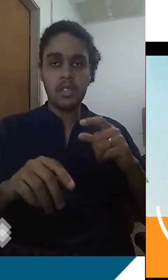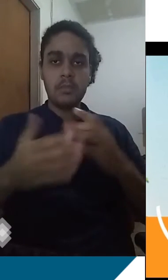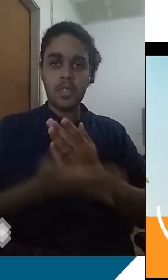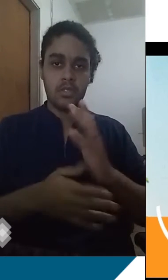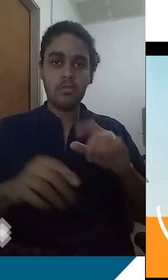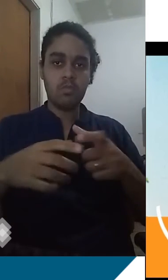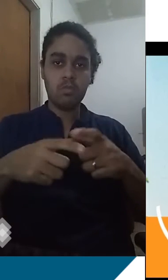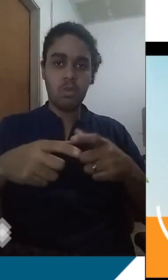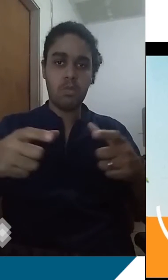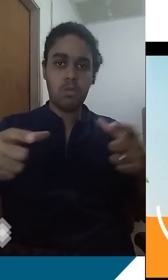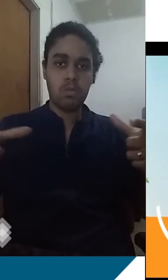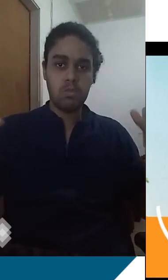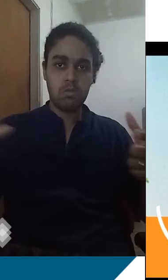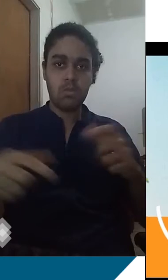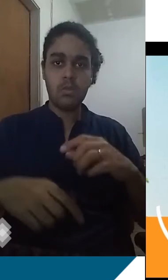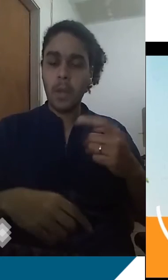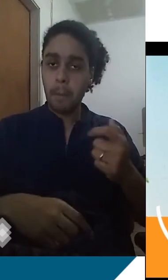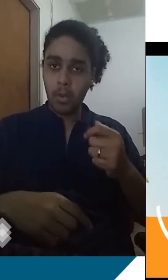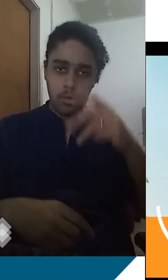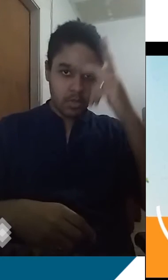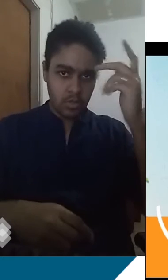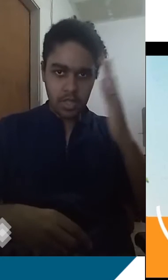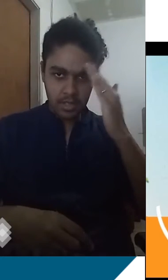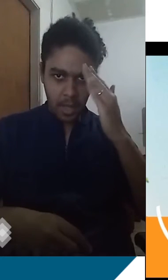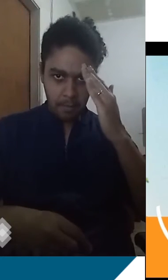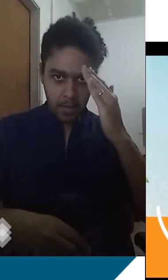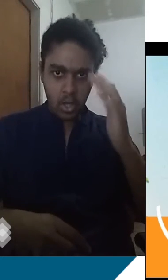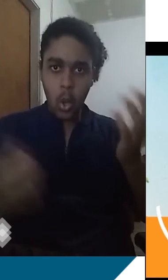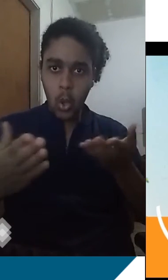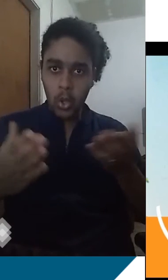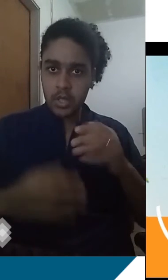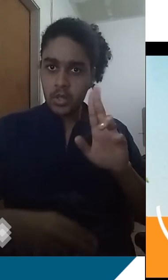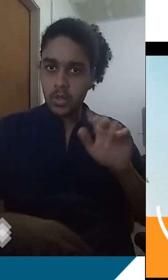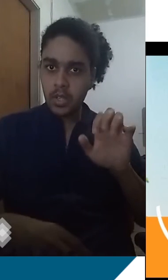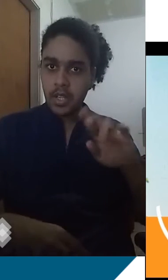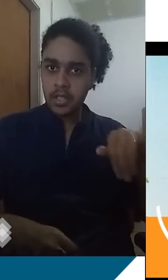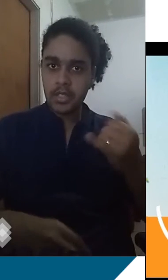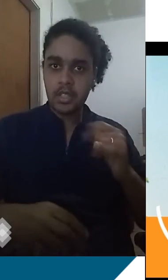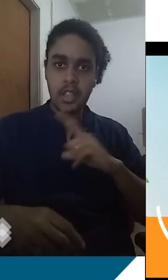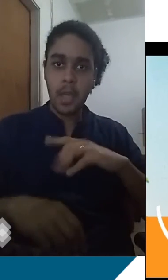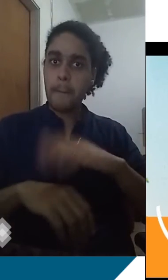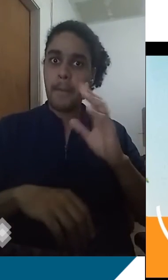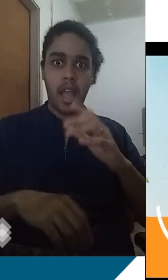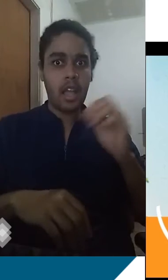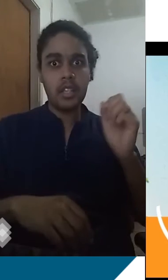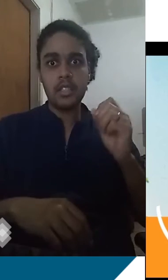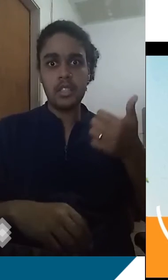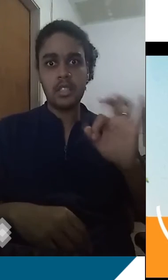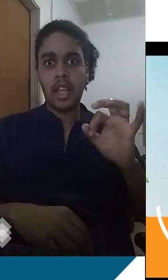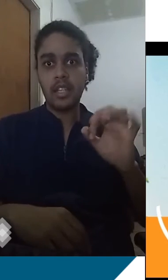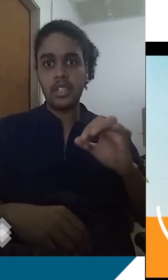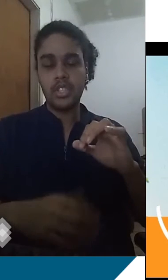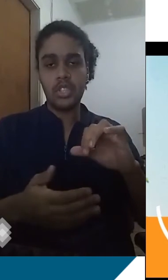principal, mas também passou por uma importante expansão. Poucas pessoas sabem, né, que hoje em dia a UERJ tem mais de 10